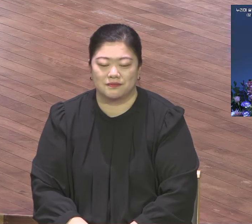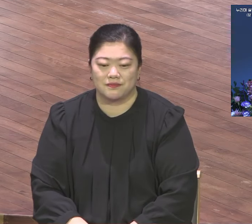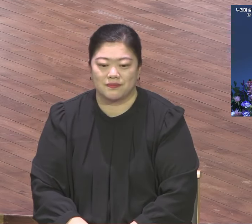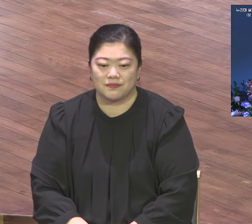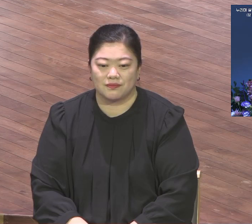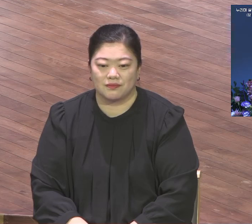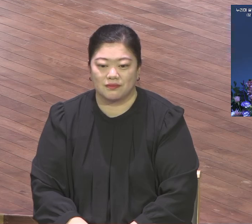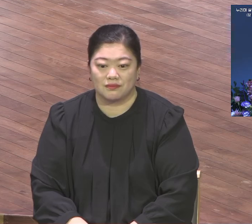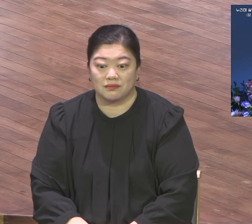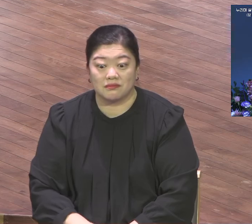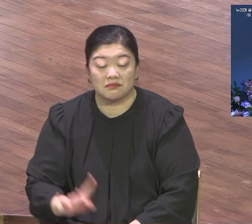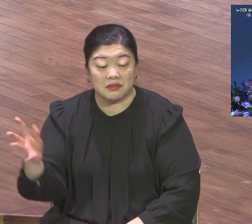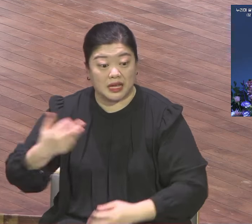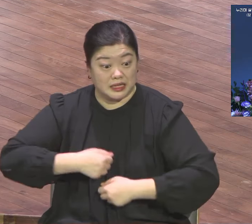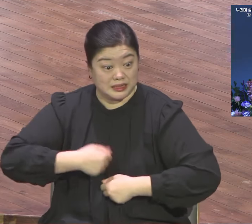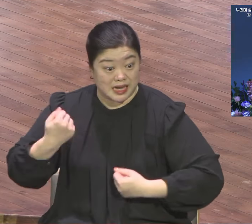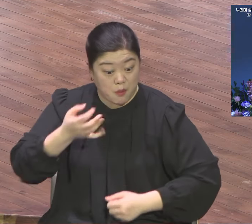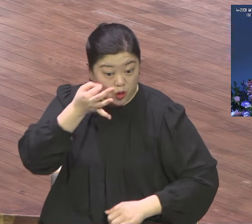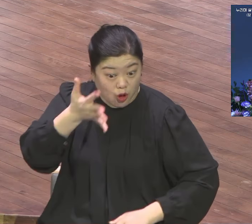탁 벌써 볼까.